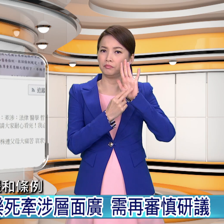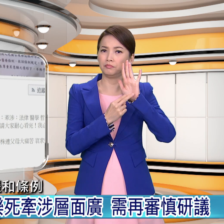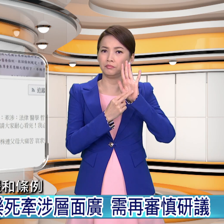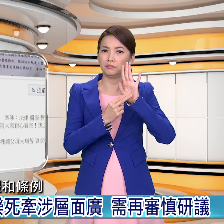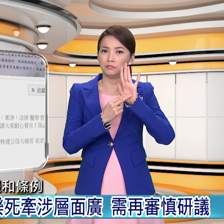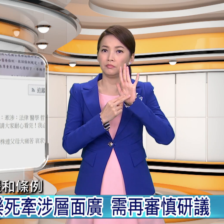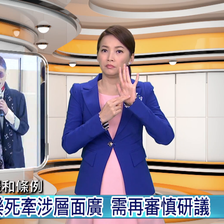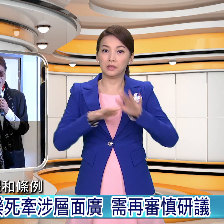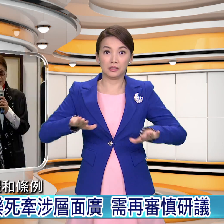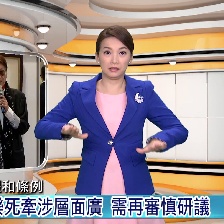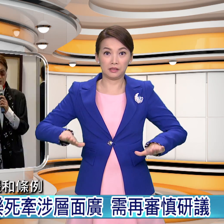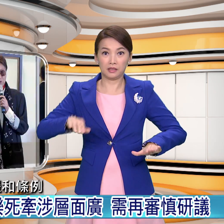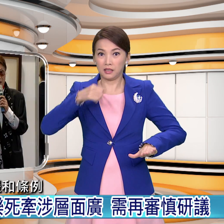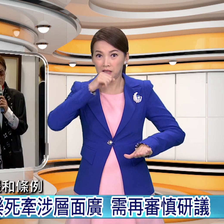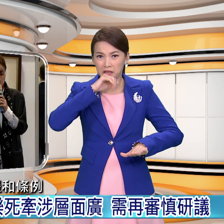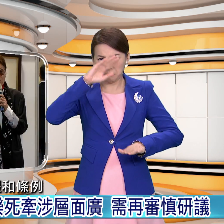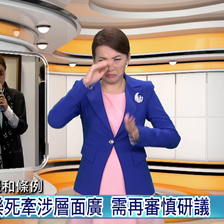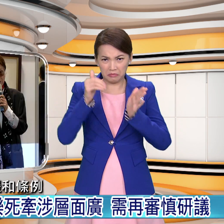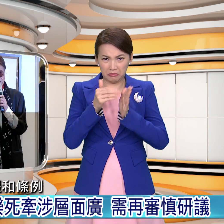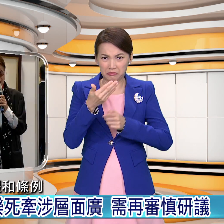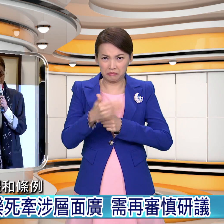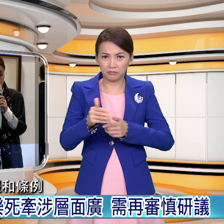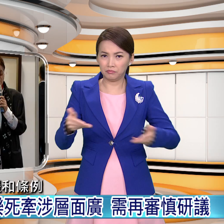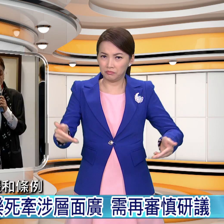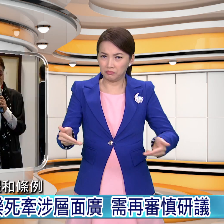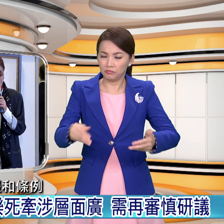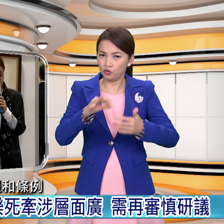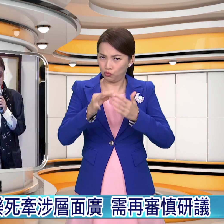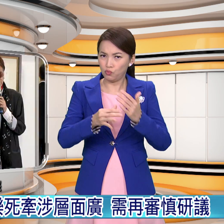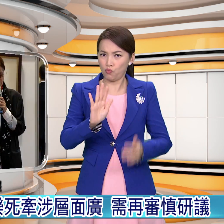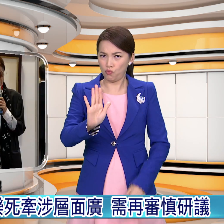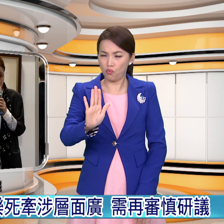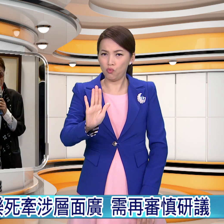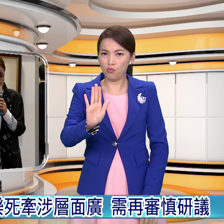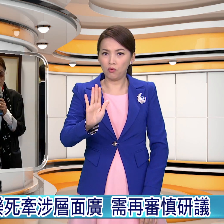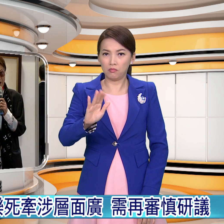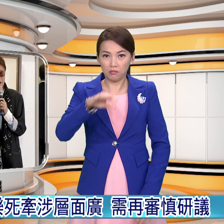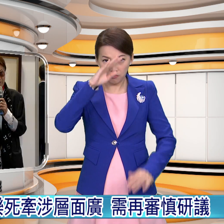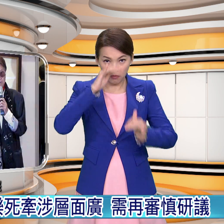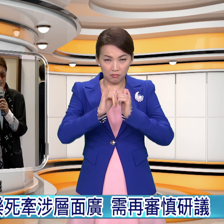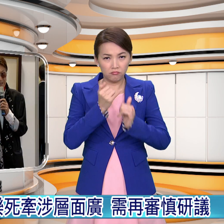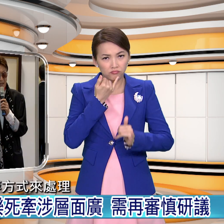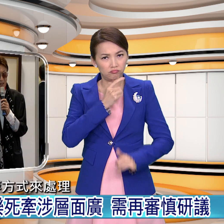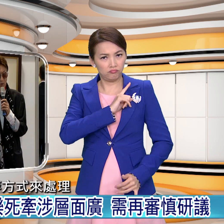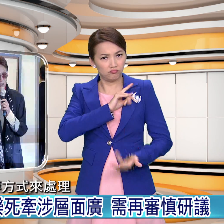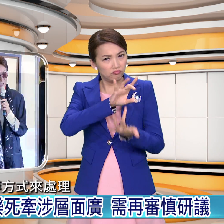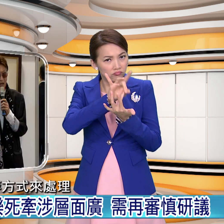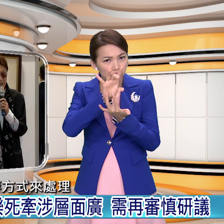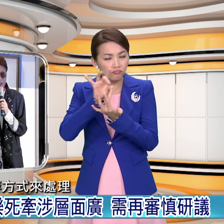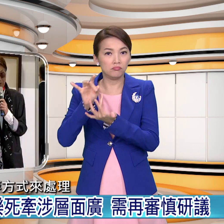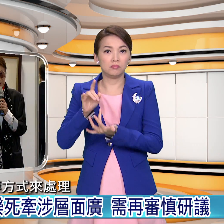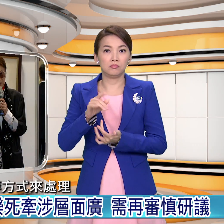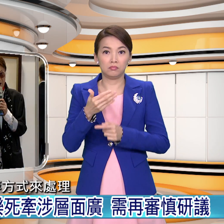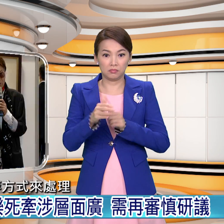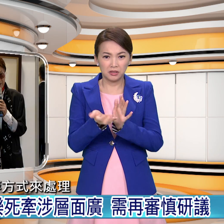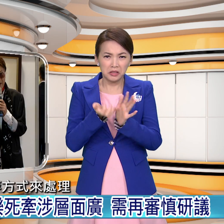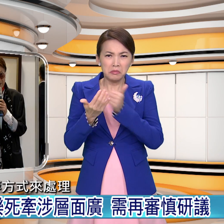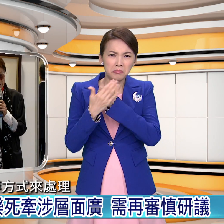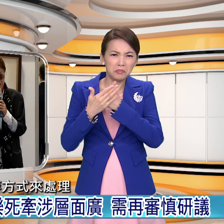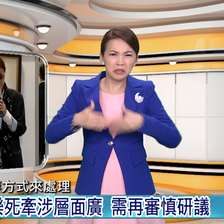行有安宁缓和条例，病患可以选择临终不急救等方式来